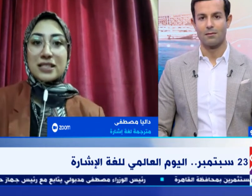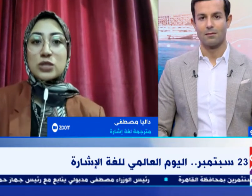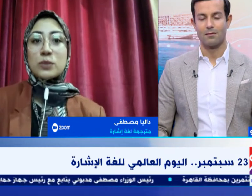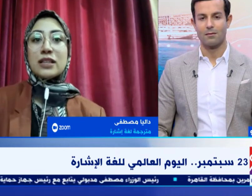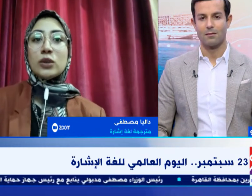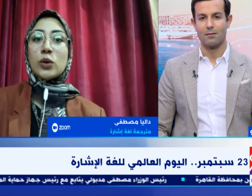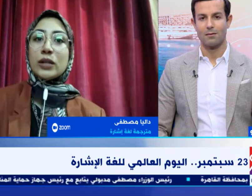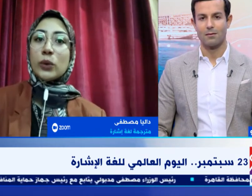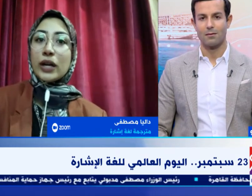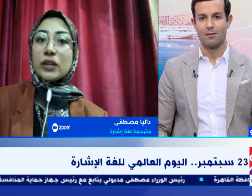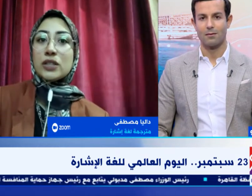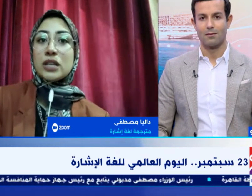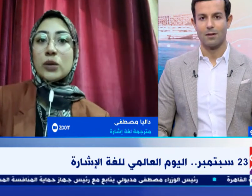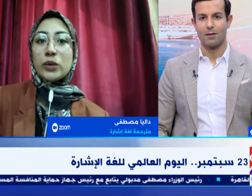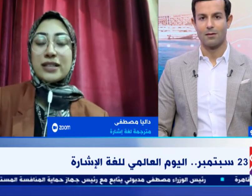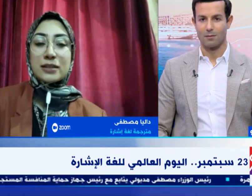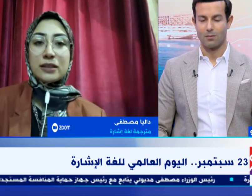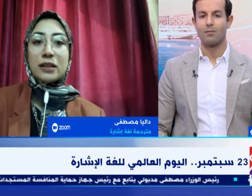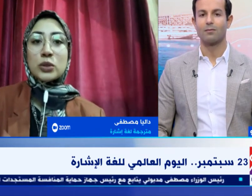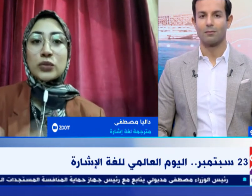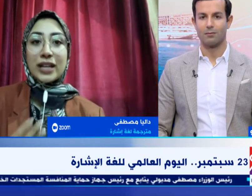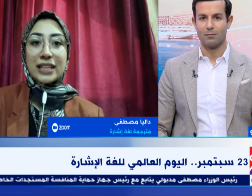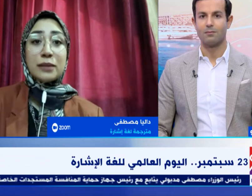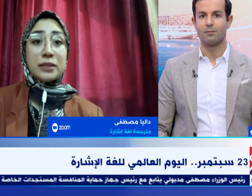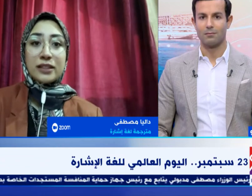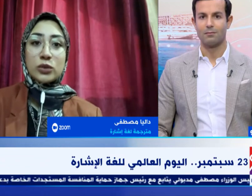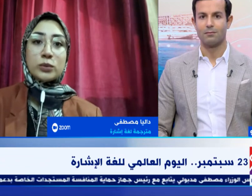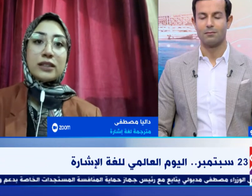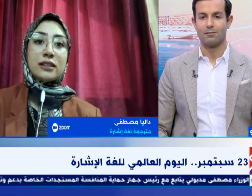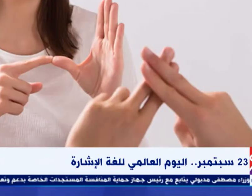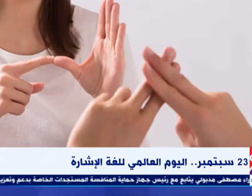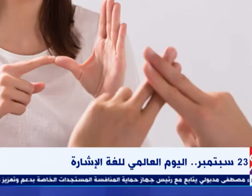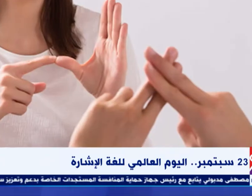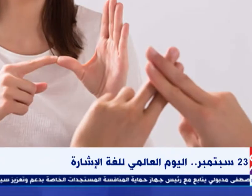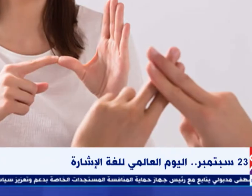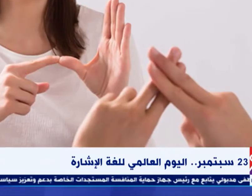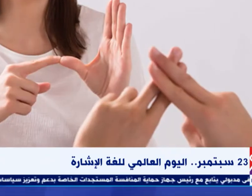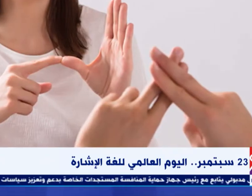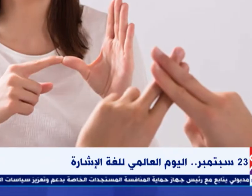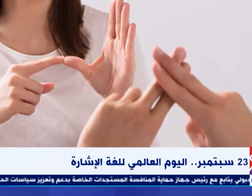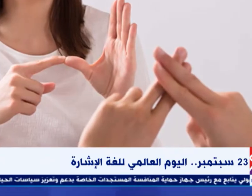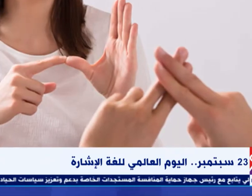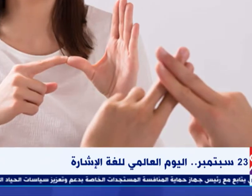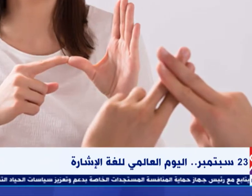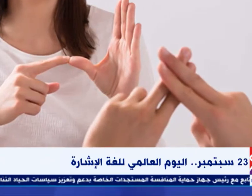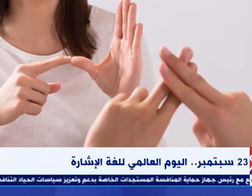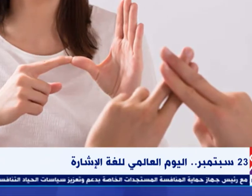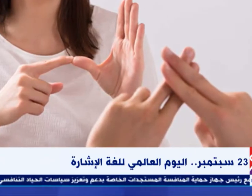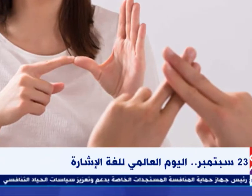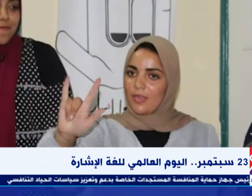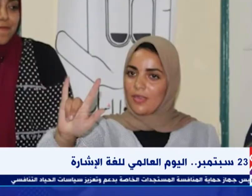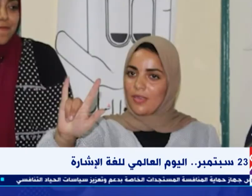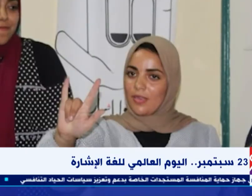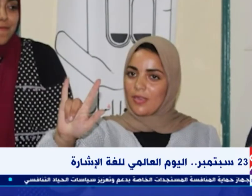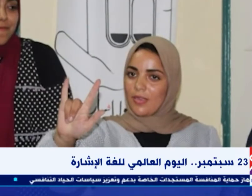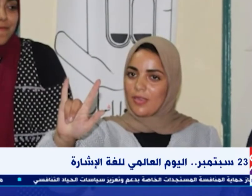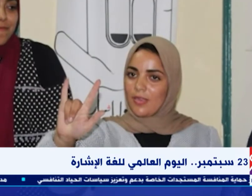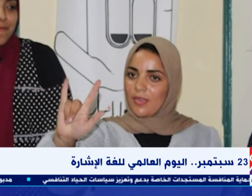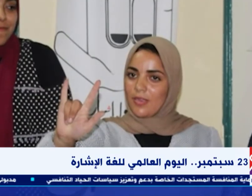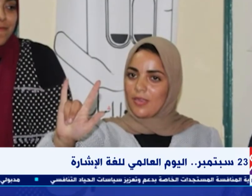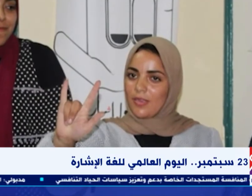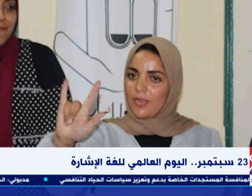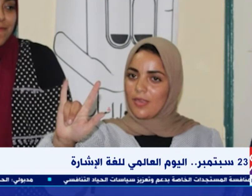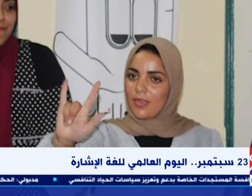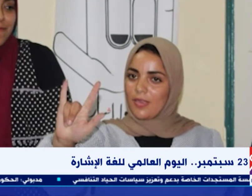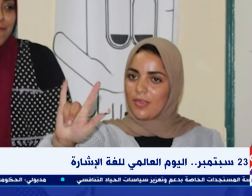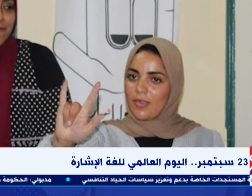عشان ما يحسش مثلا ان هو عنده حاجه ناقصه او يحس ان انا بشفق عليه، ده بيضايقهم جدا. ولازم مثلا لما اجي اتكلم معاهم اتكلم